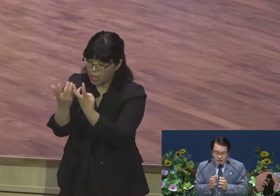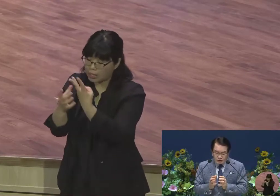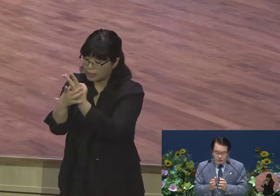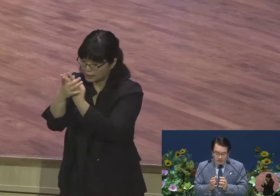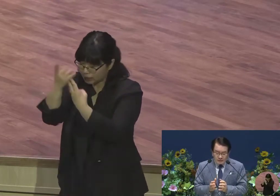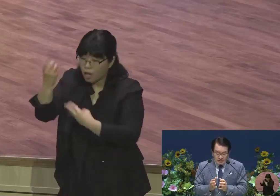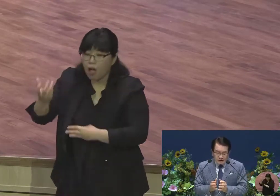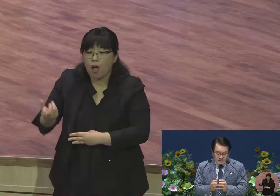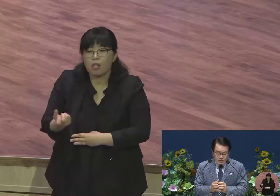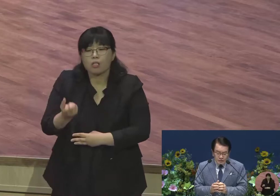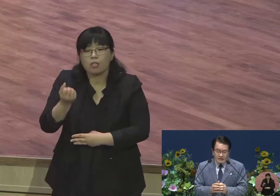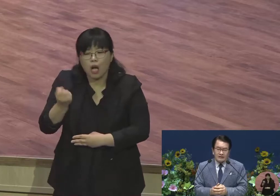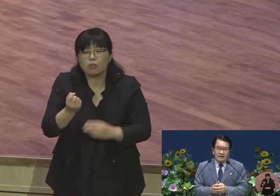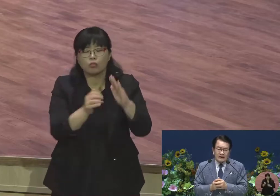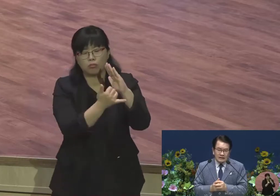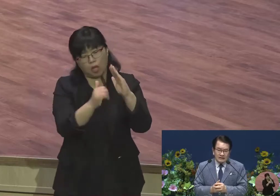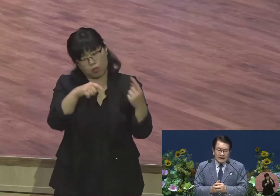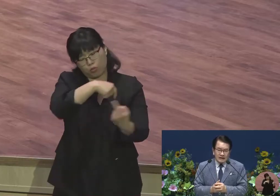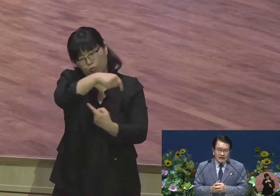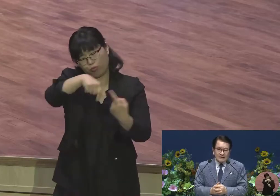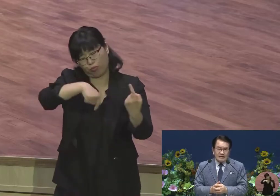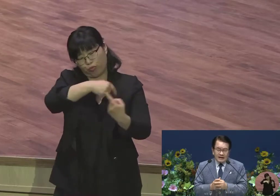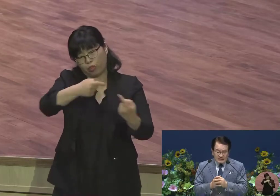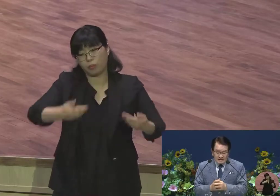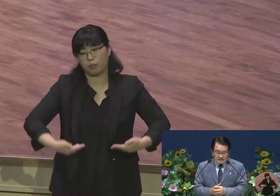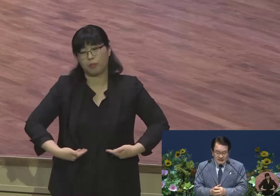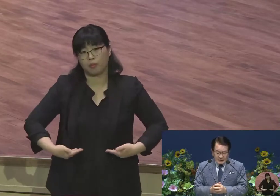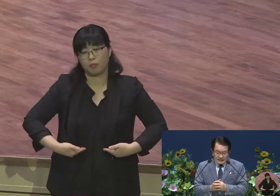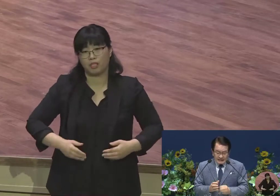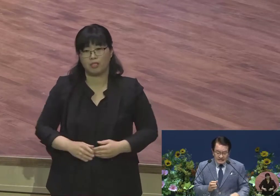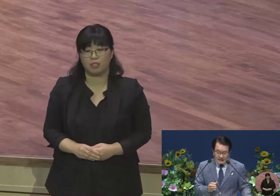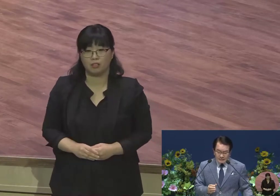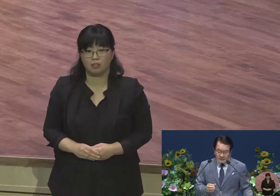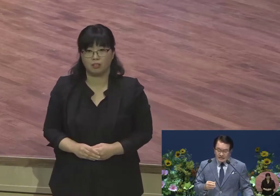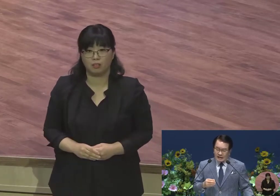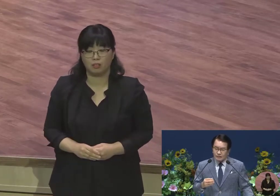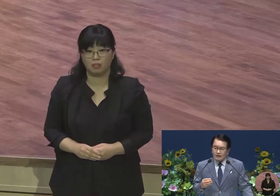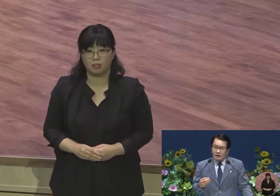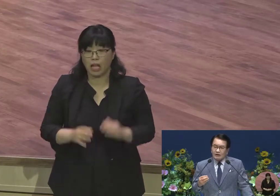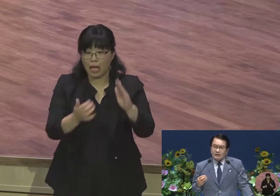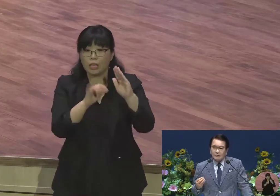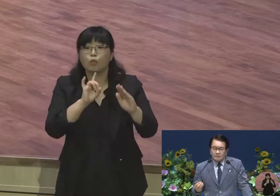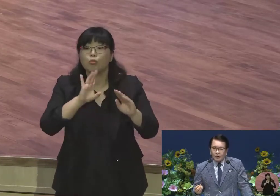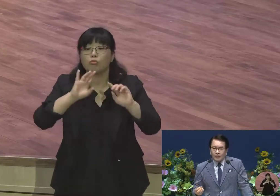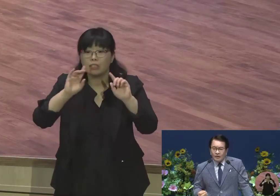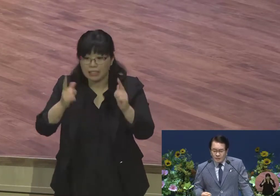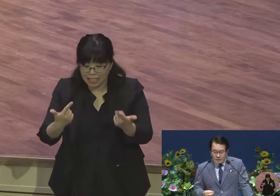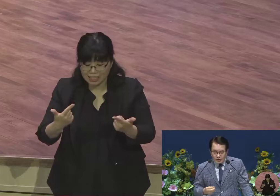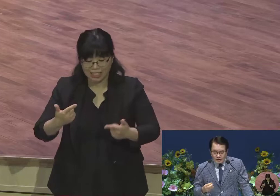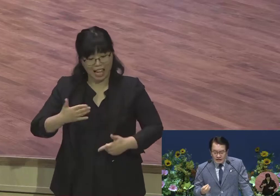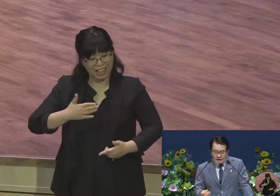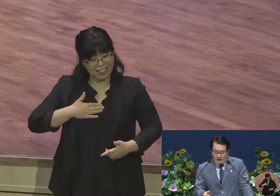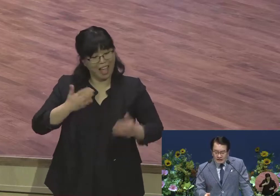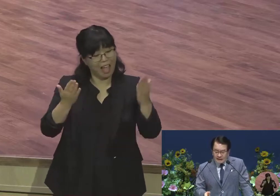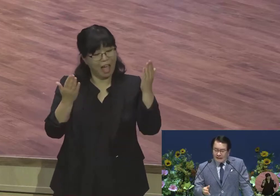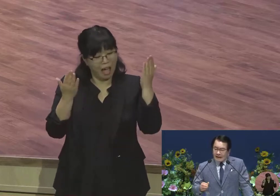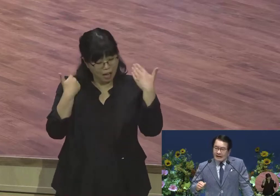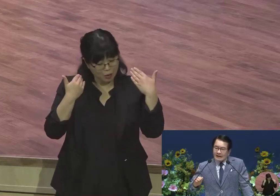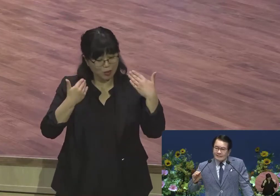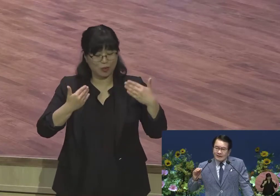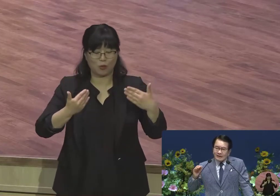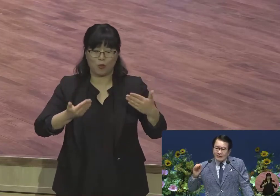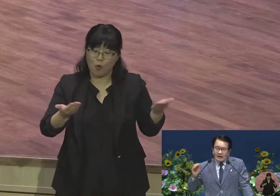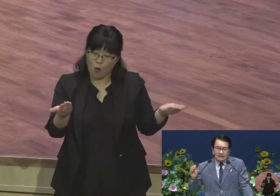그리스도 중심의 삶 속에 들어가야 된다. 내 직장 내 사업장을 단순히 돈을 버는 곳이 아니라